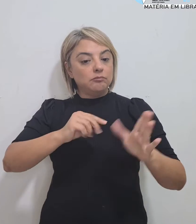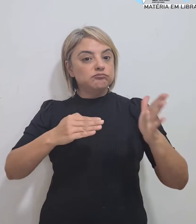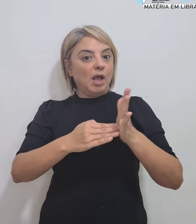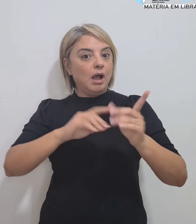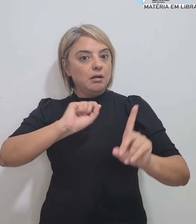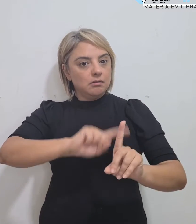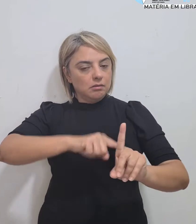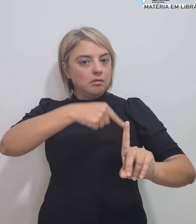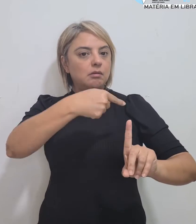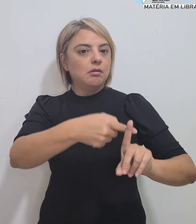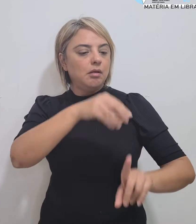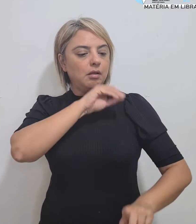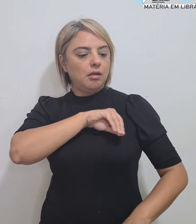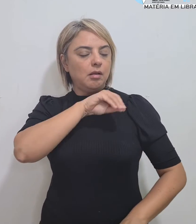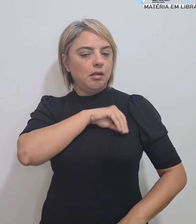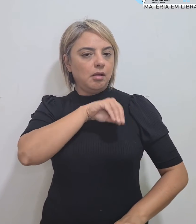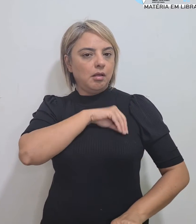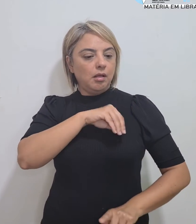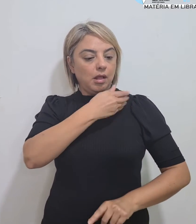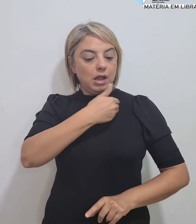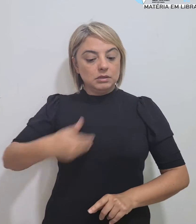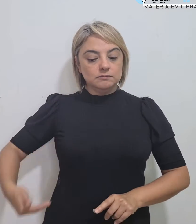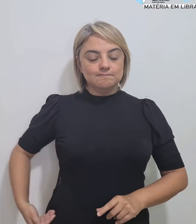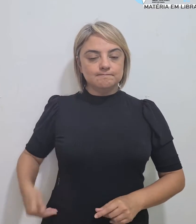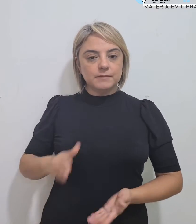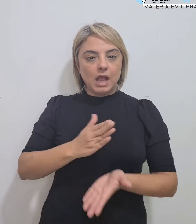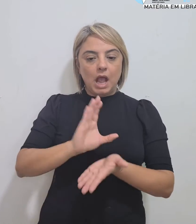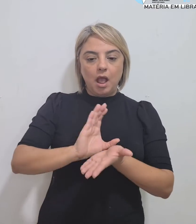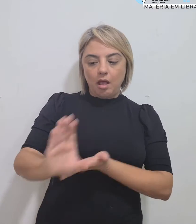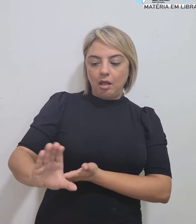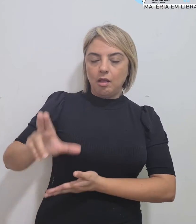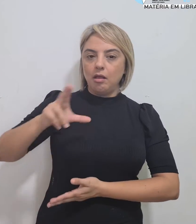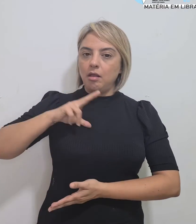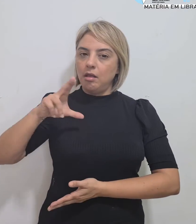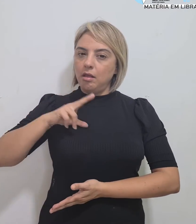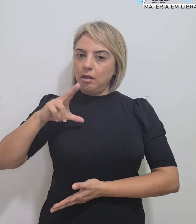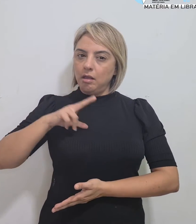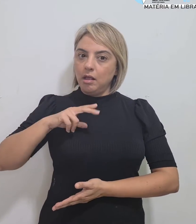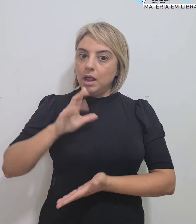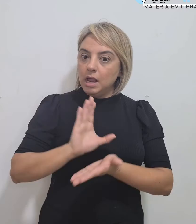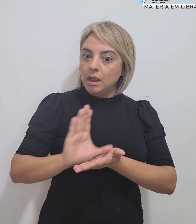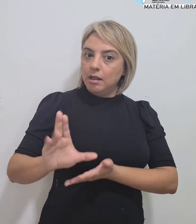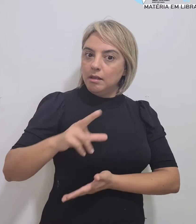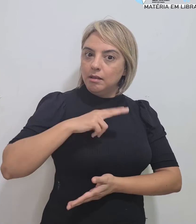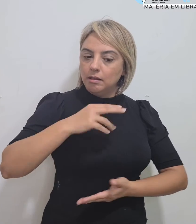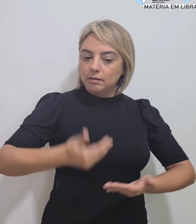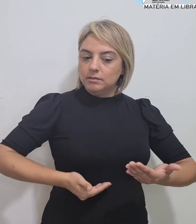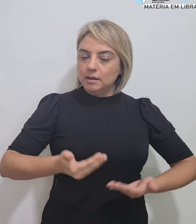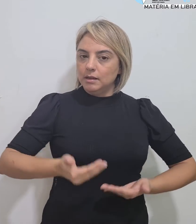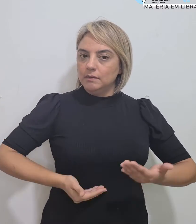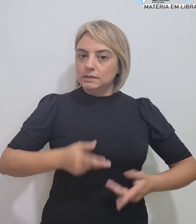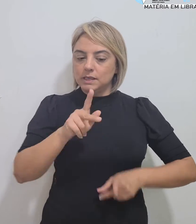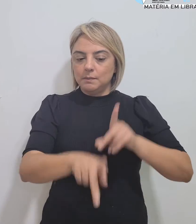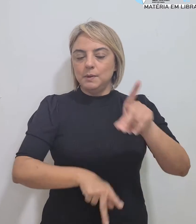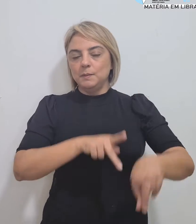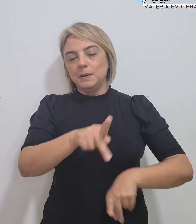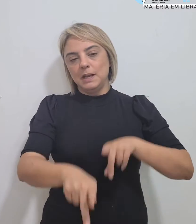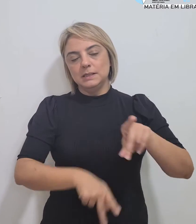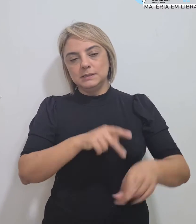salariais para canalizar o dinheiro público para a iniciativa privada e privatizar a prestação de serviços à população,